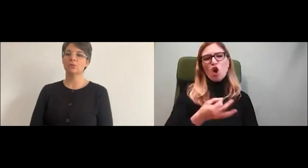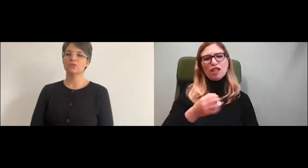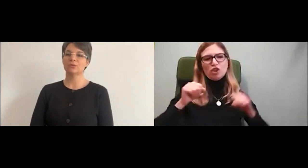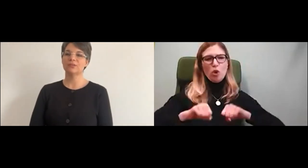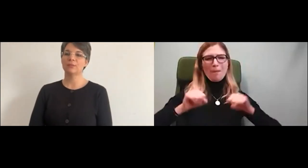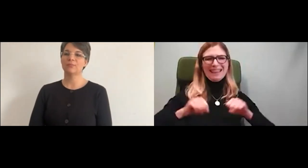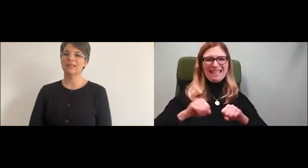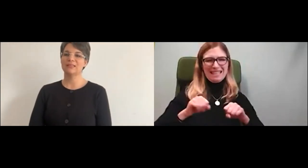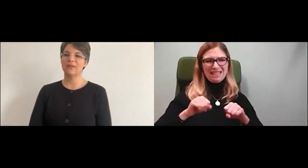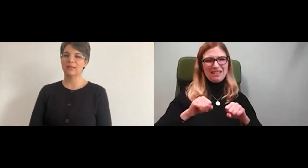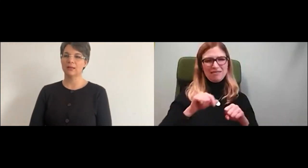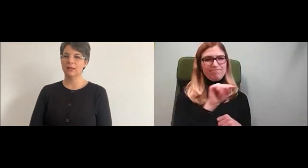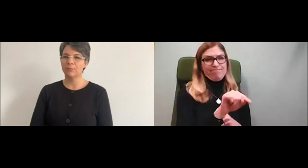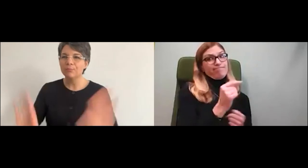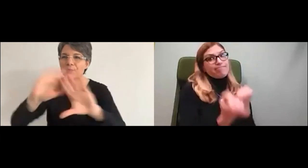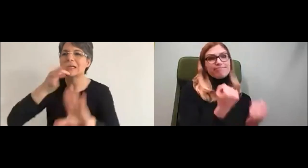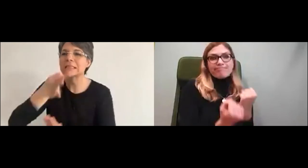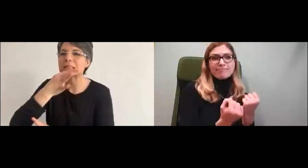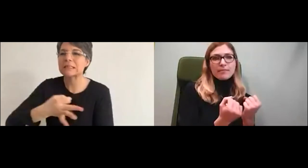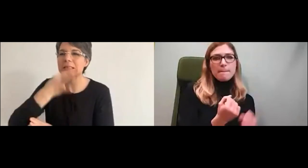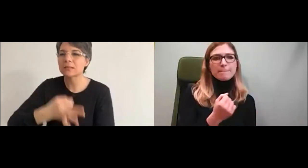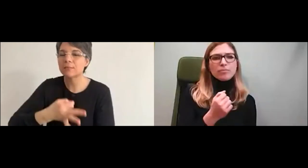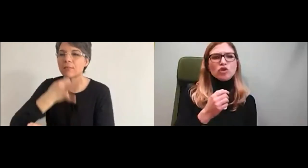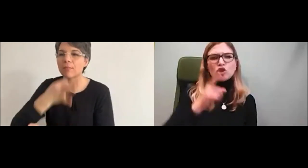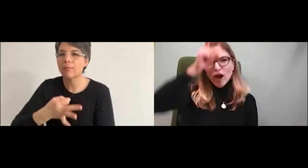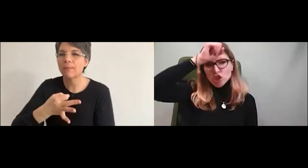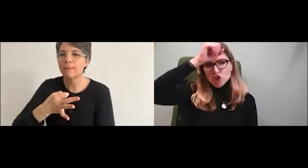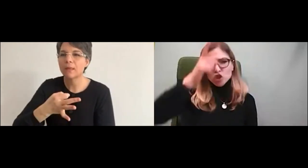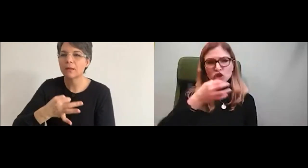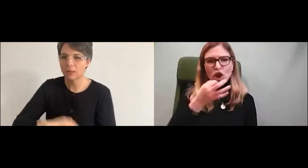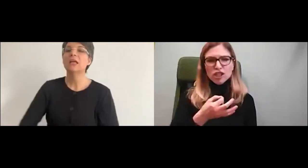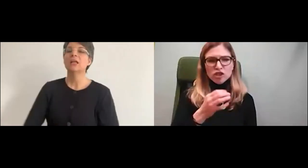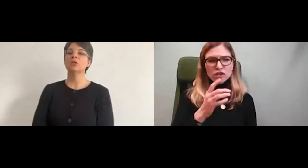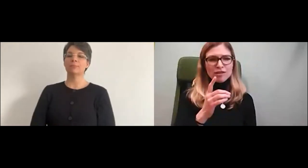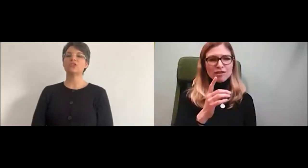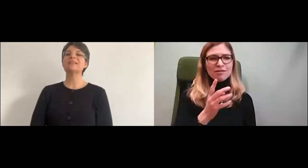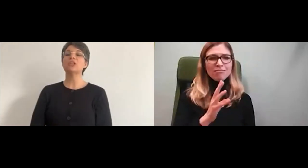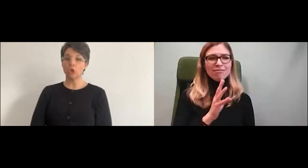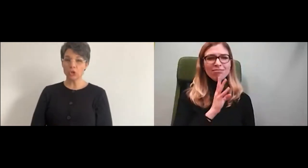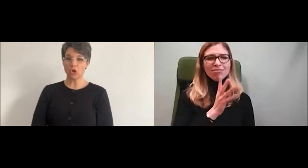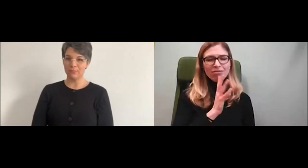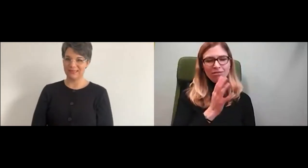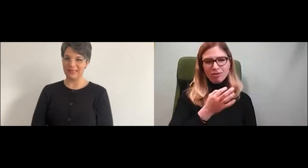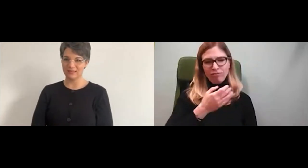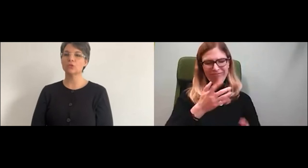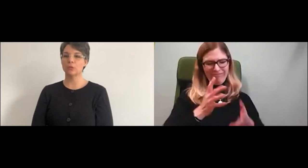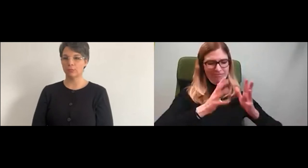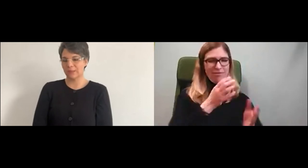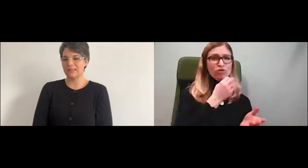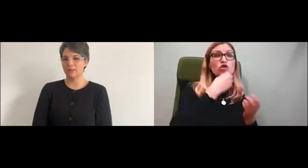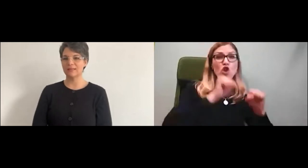gehörlos, und deswegen Besonders die Deutschkompetenz,